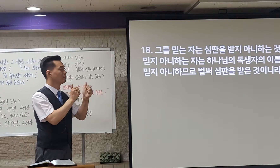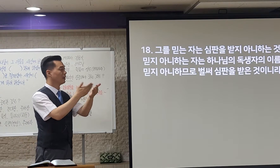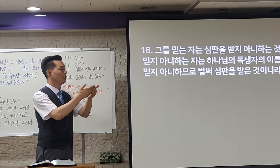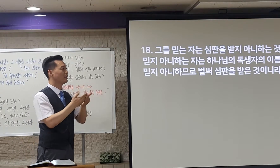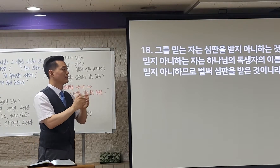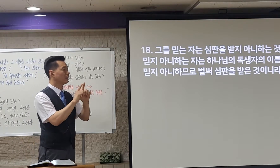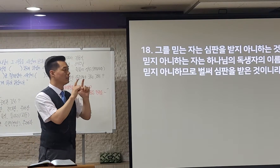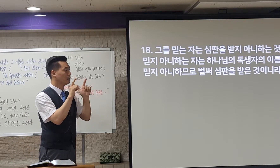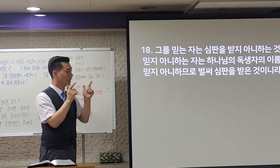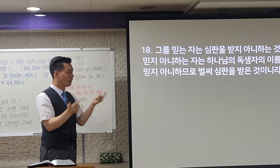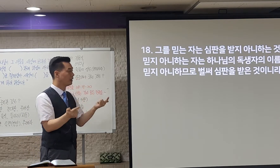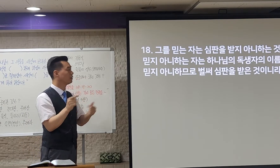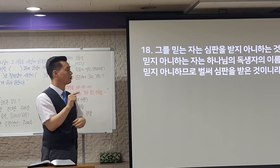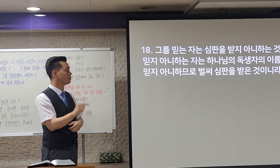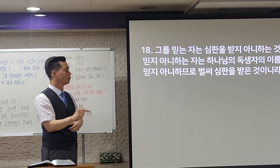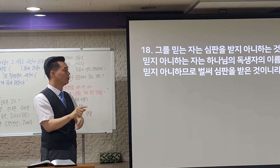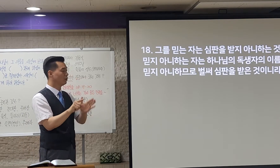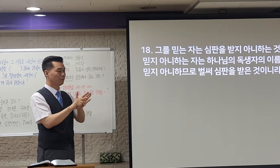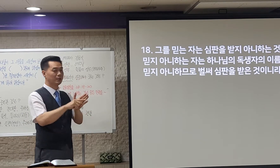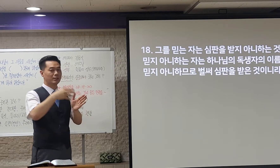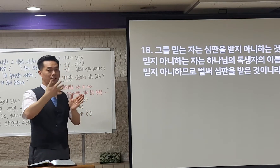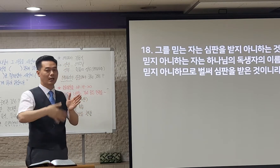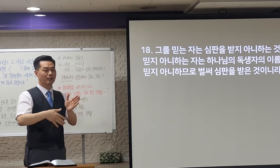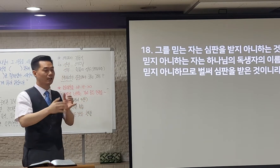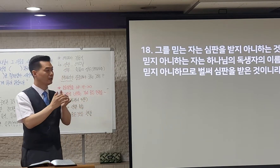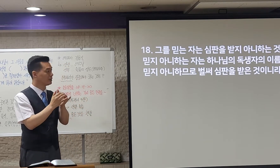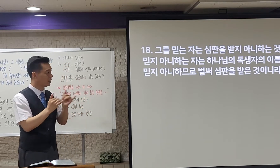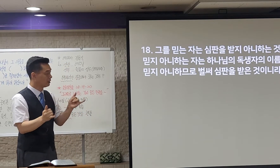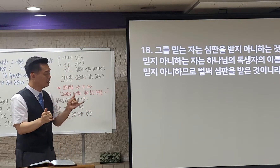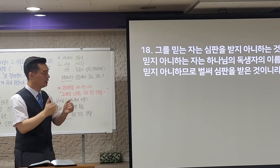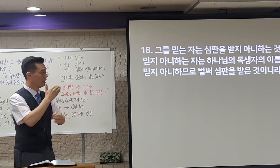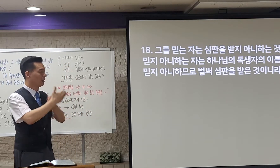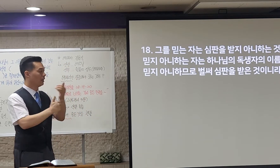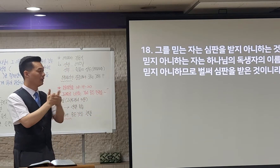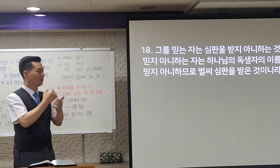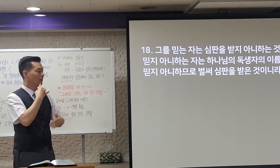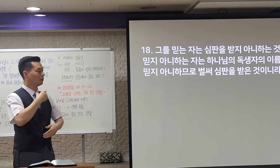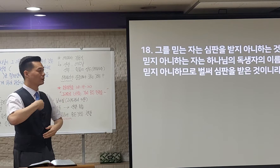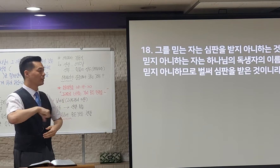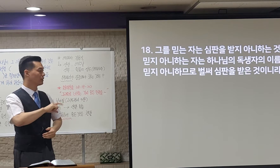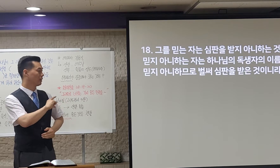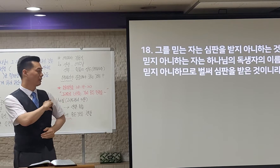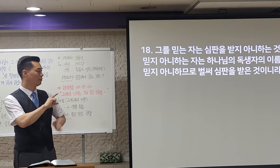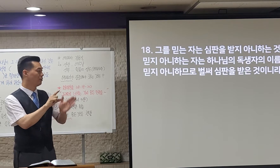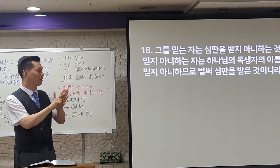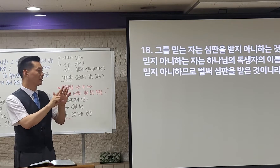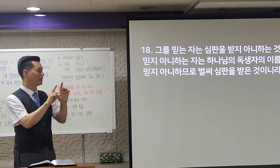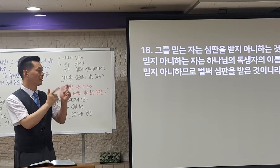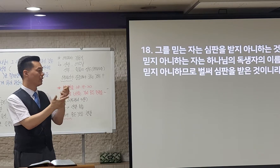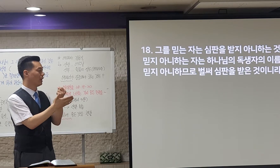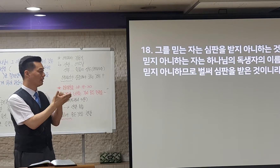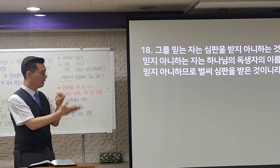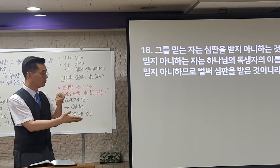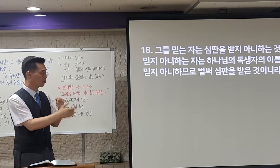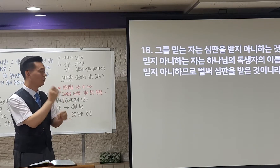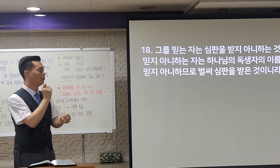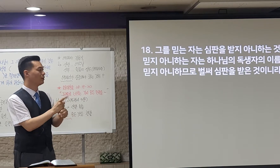심판을 받지 아니하는 것이요 믿지 아니하는 자는 하나님의 독생자의 이름을 믿지 아니하므로